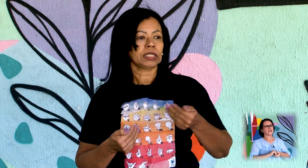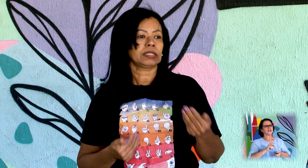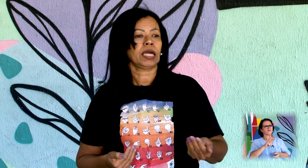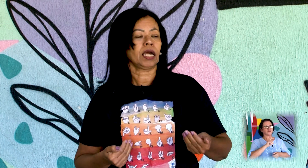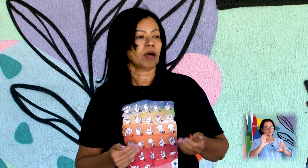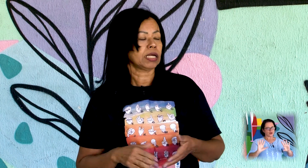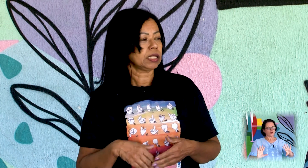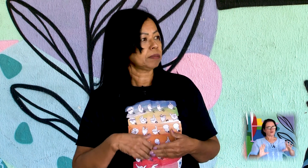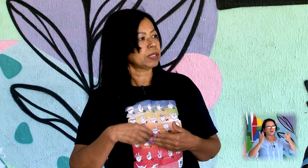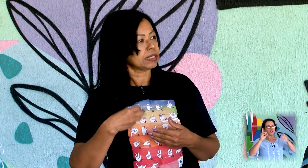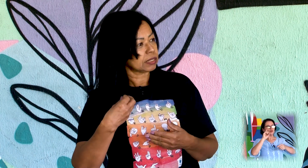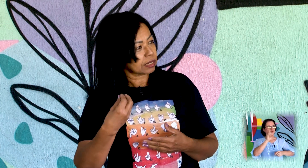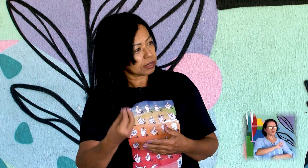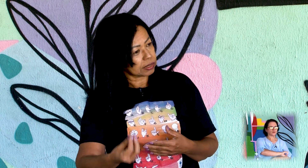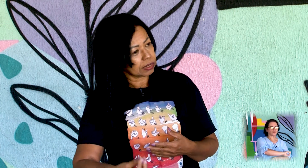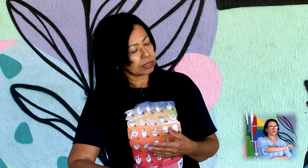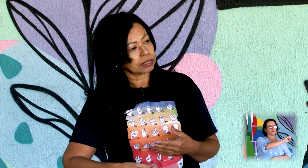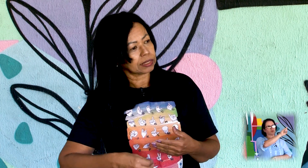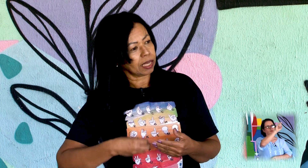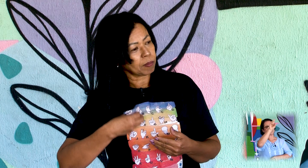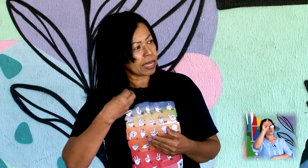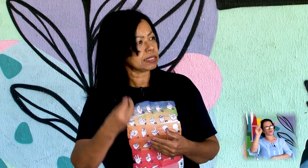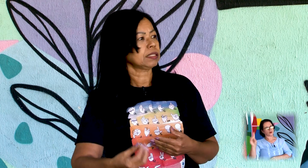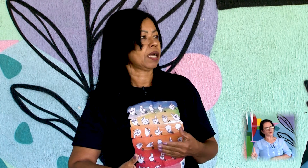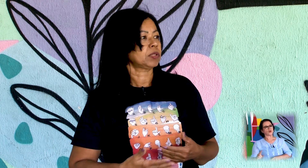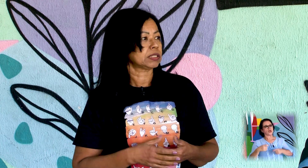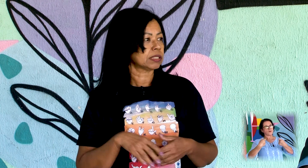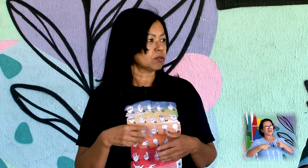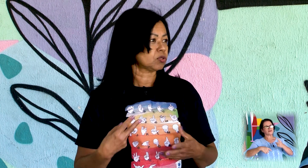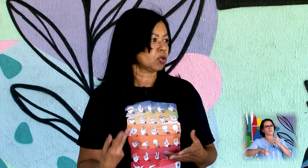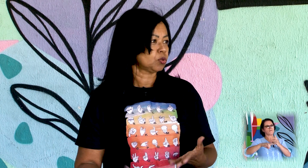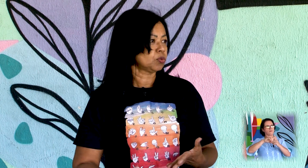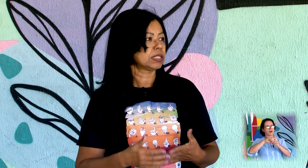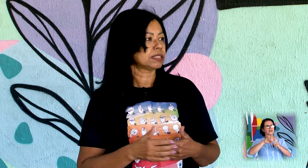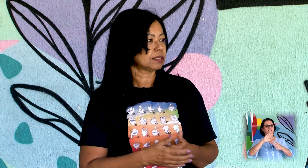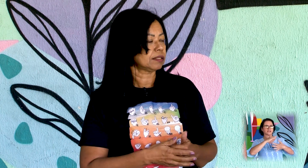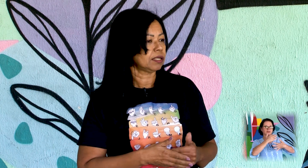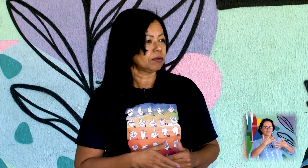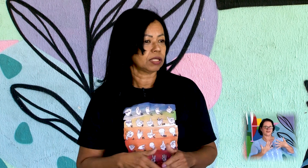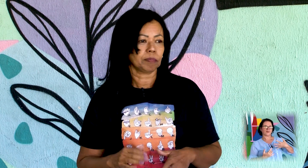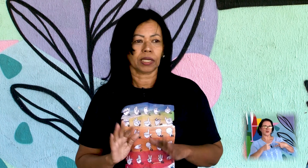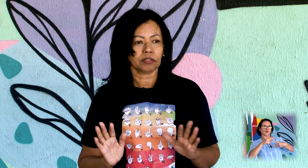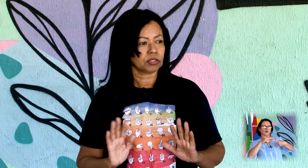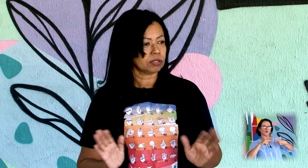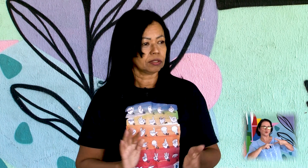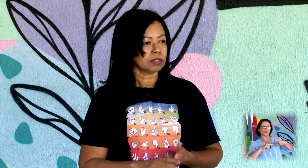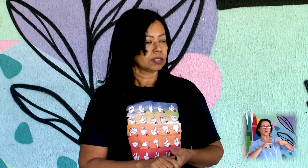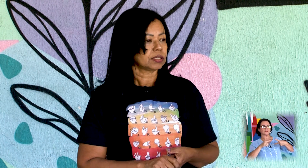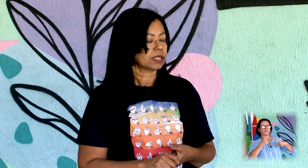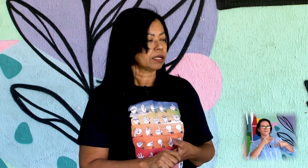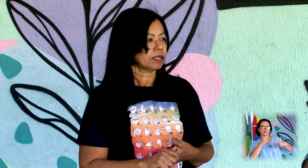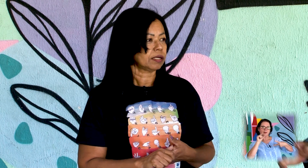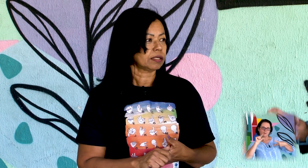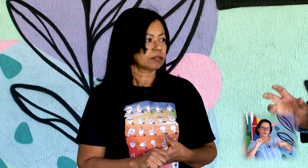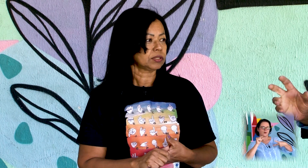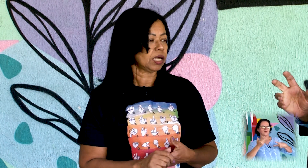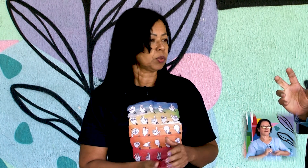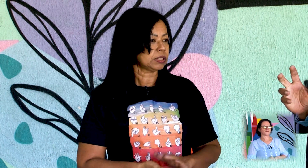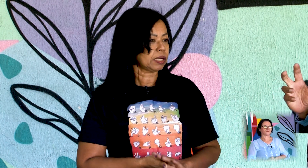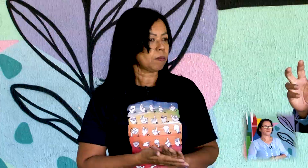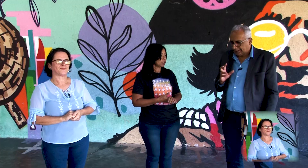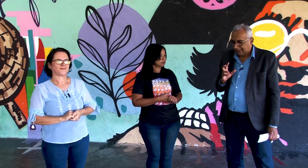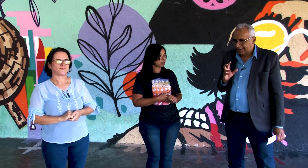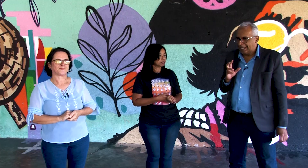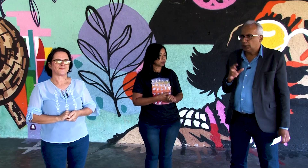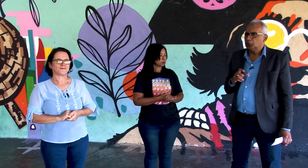do dia inteiro, aí precisa se ter mais intérpretes, não só 2, entendeu? Depende. Do tempo